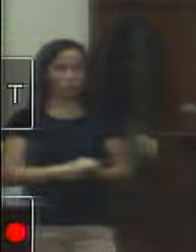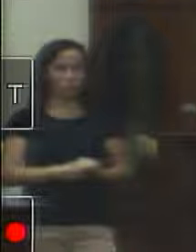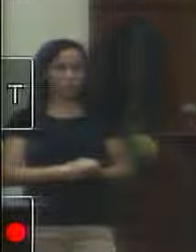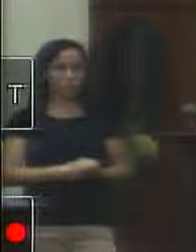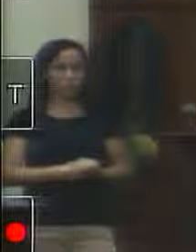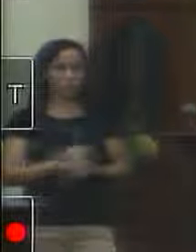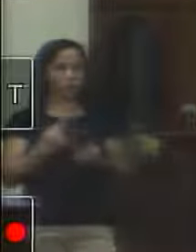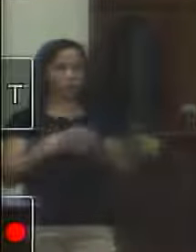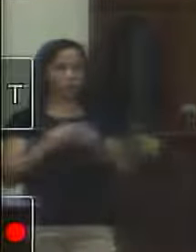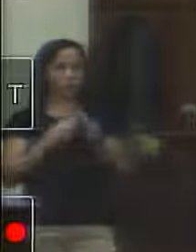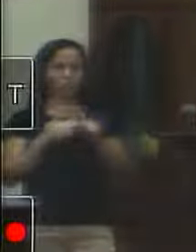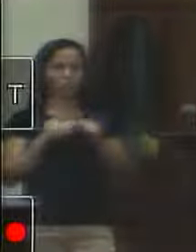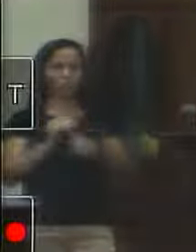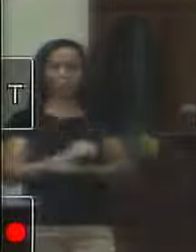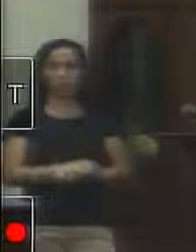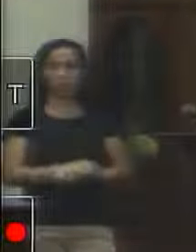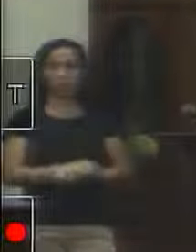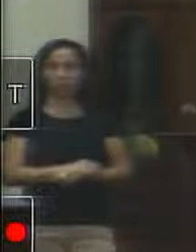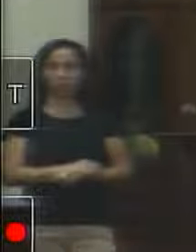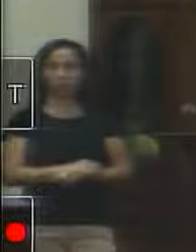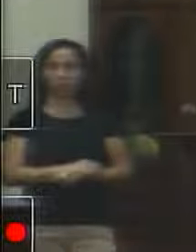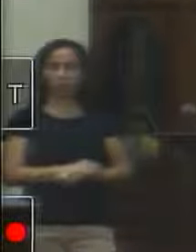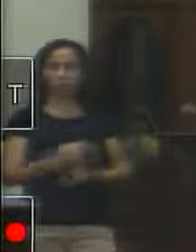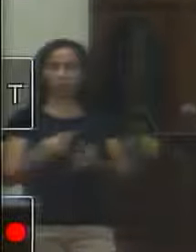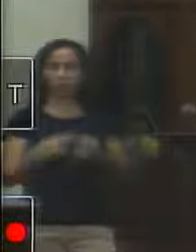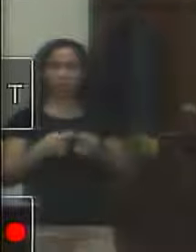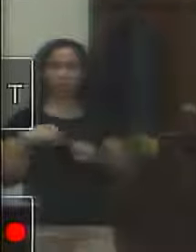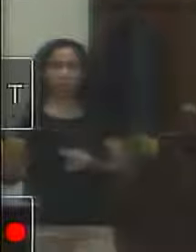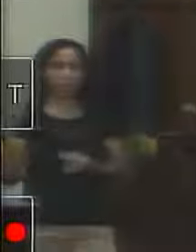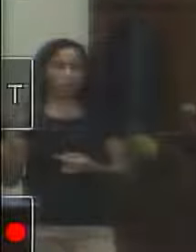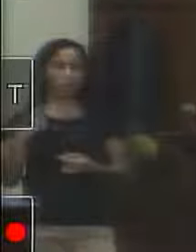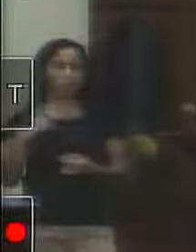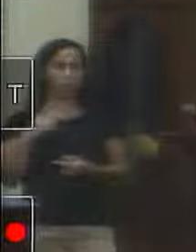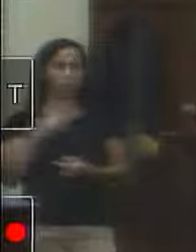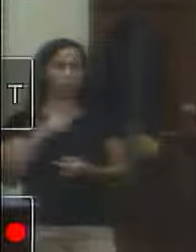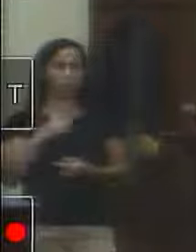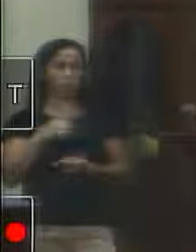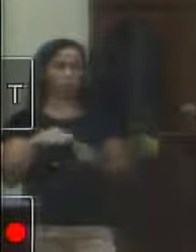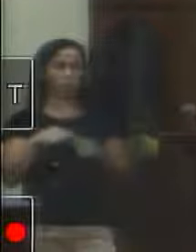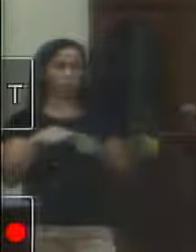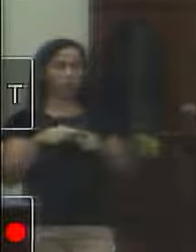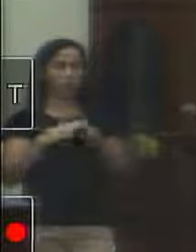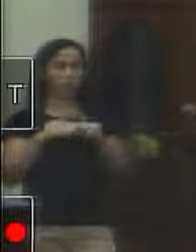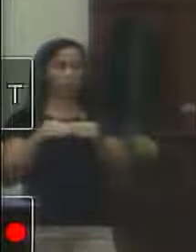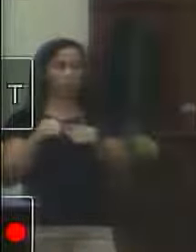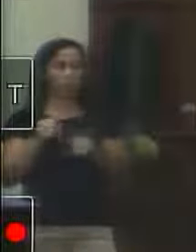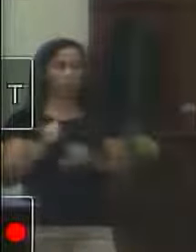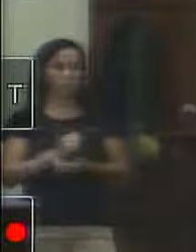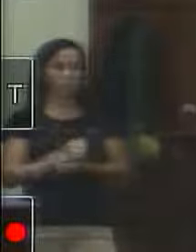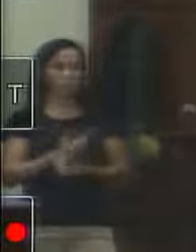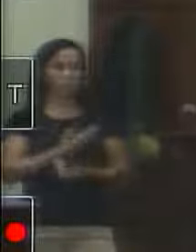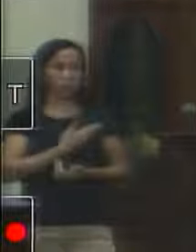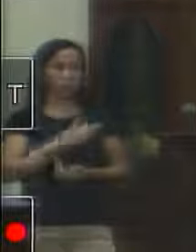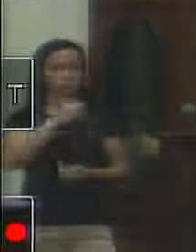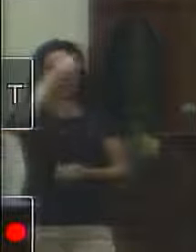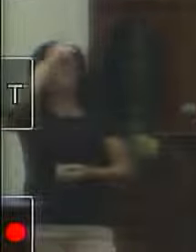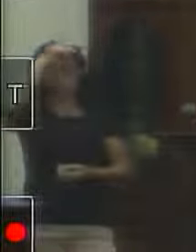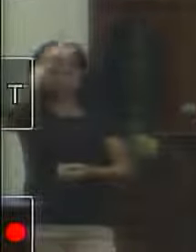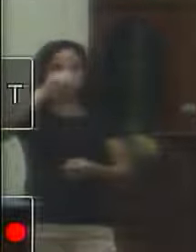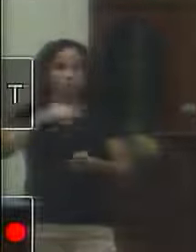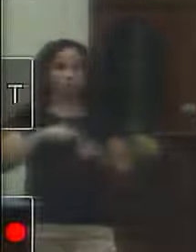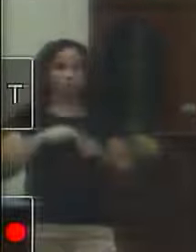favor. Veja bem, não é porque ele é vereador desse distrito que ele tem autonomia de pedir, e amigo do prefeito, que ele